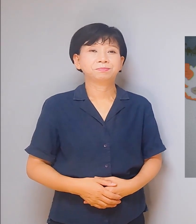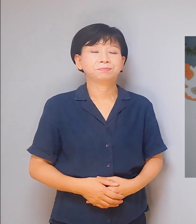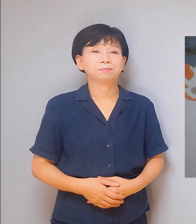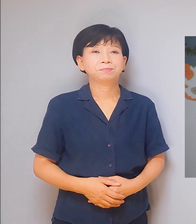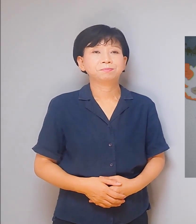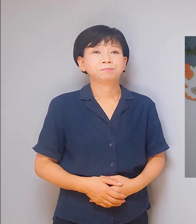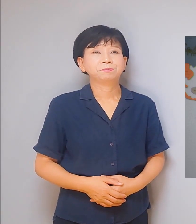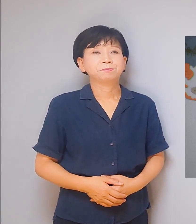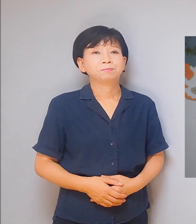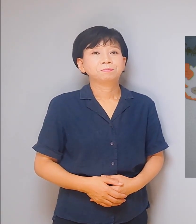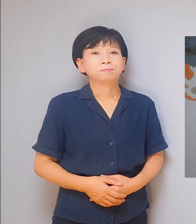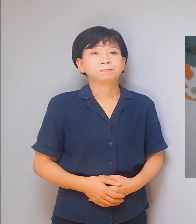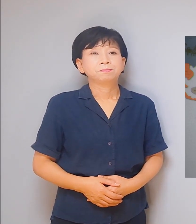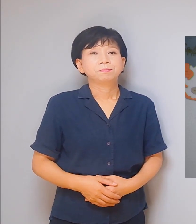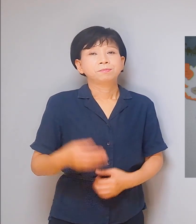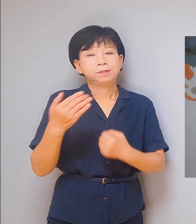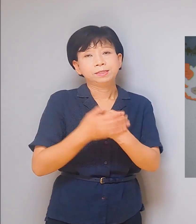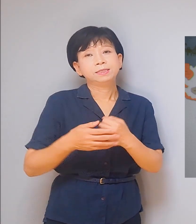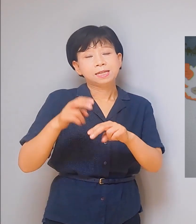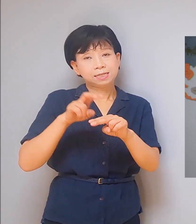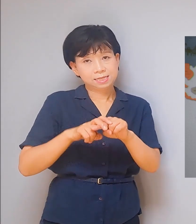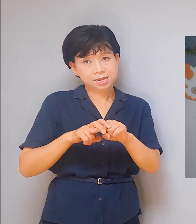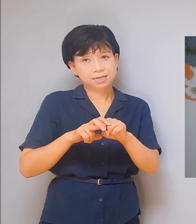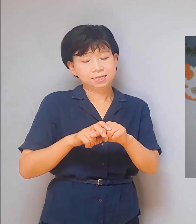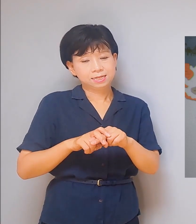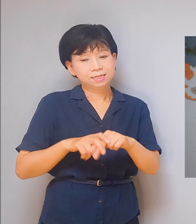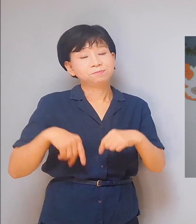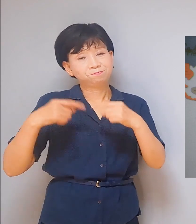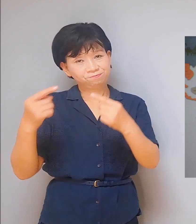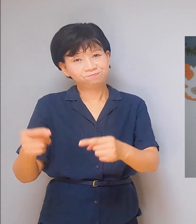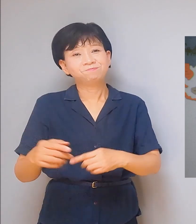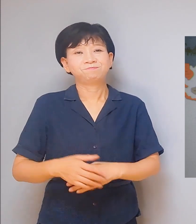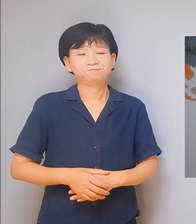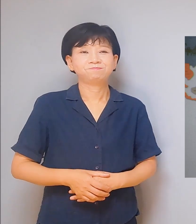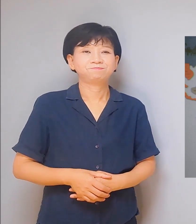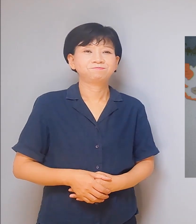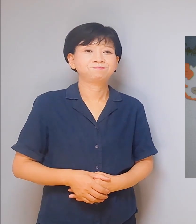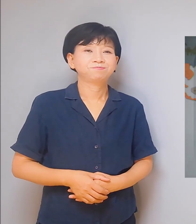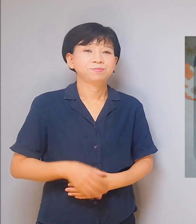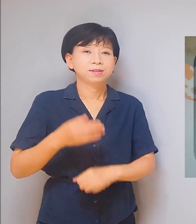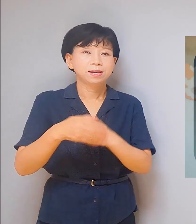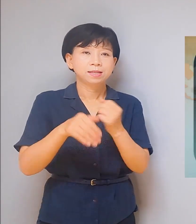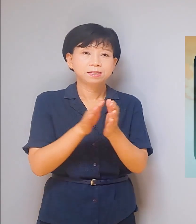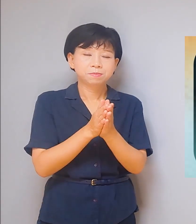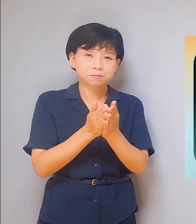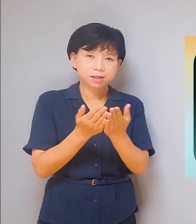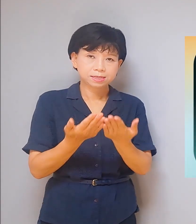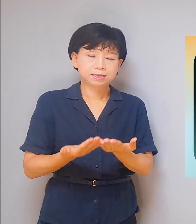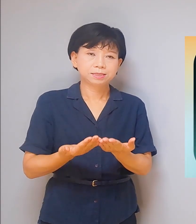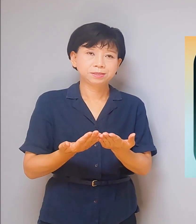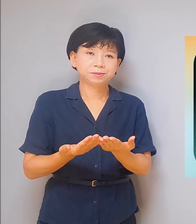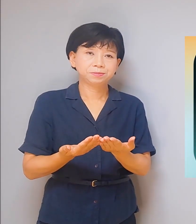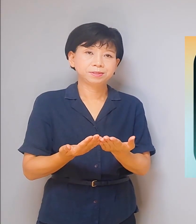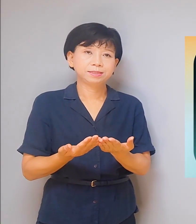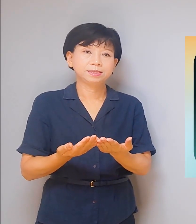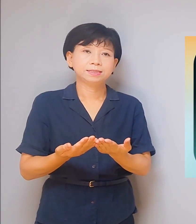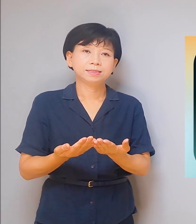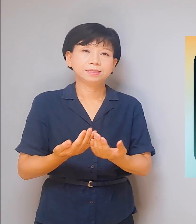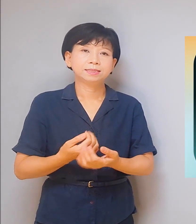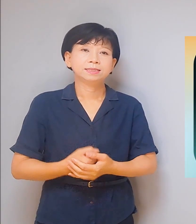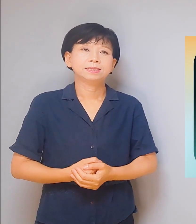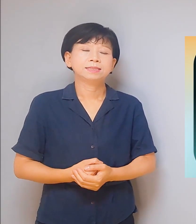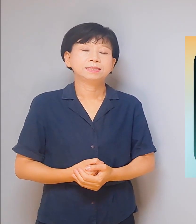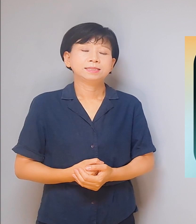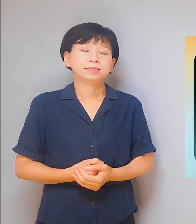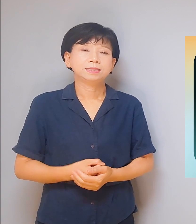함께 또 은혜 공연에 참석하실 수 있을 것 같습니다. 우리 하나님의 말씀 같이 한번